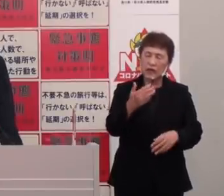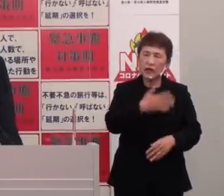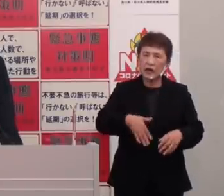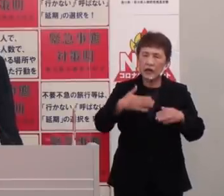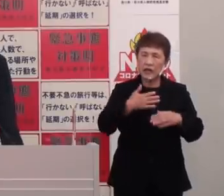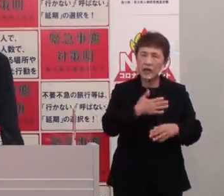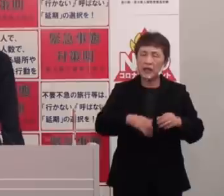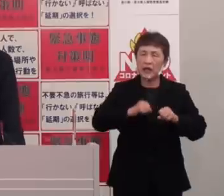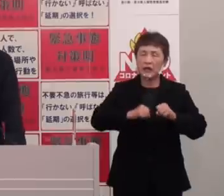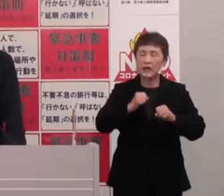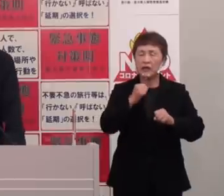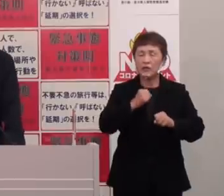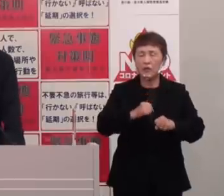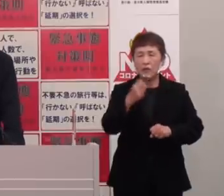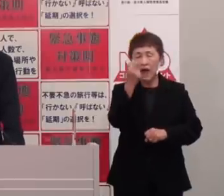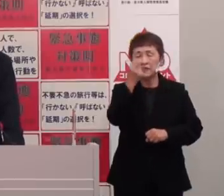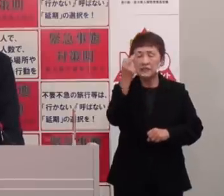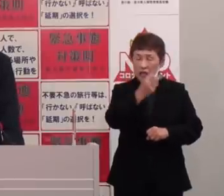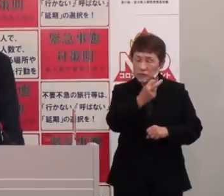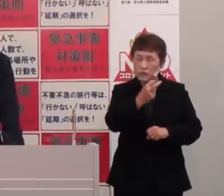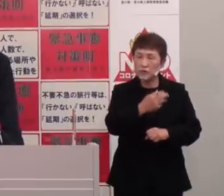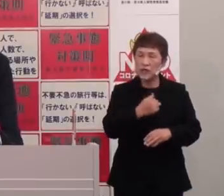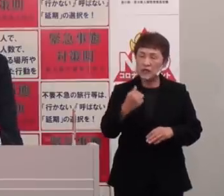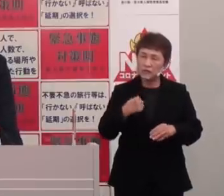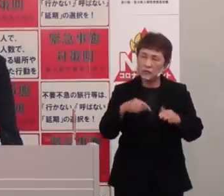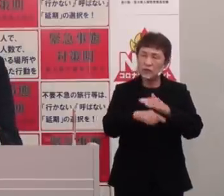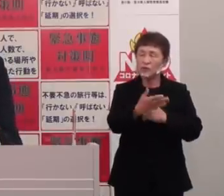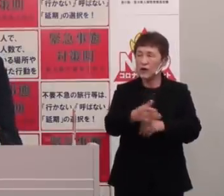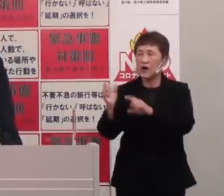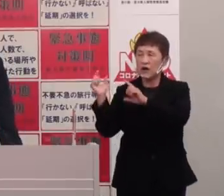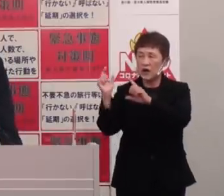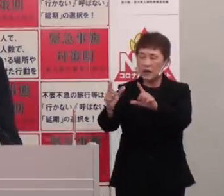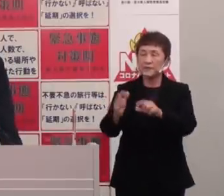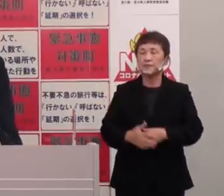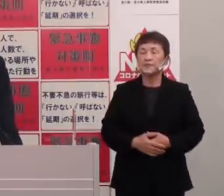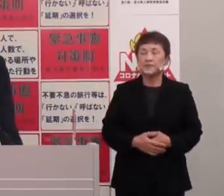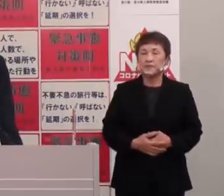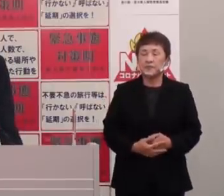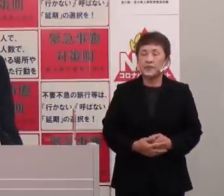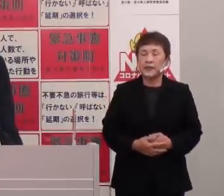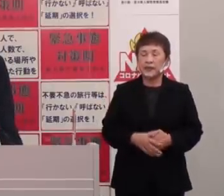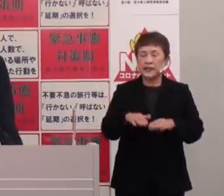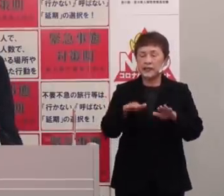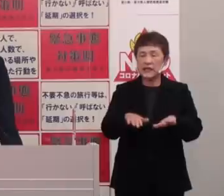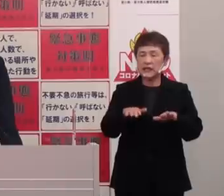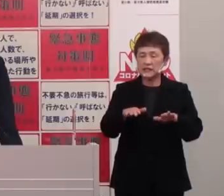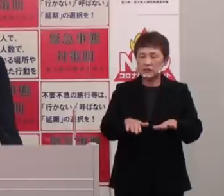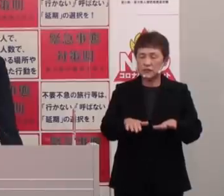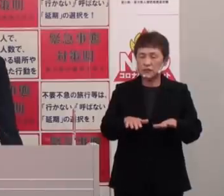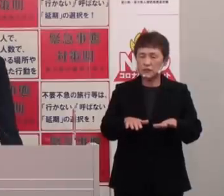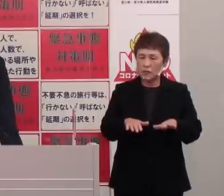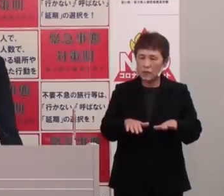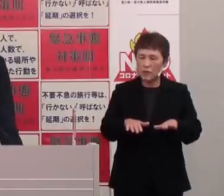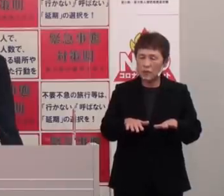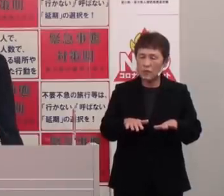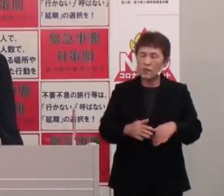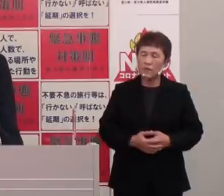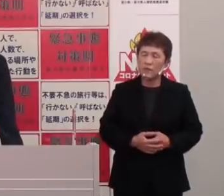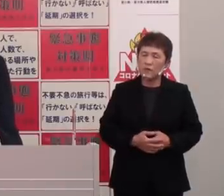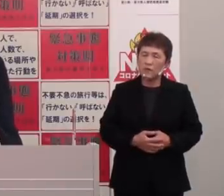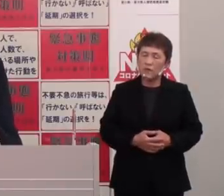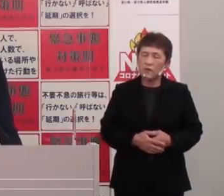うところを含めて、 まあ、現実のオペレーションとしてどうなのかというところは、これは本